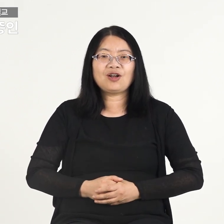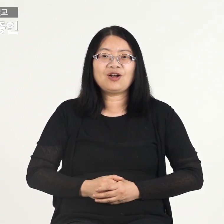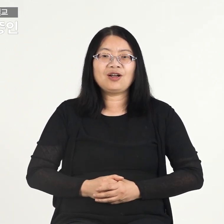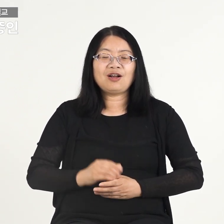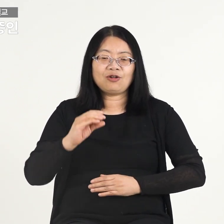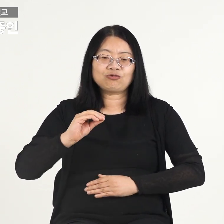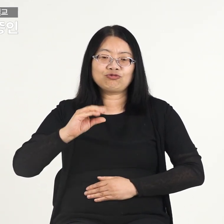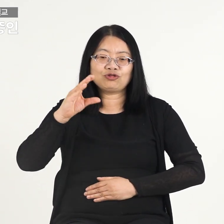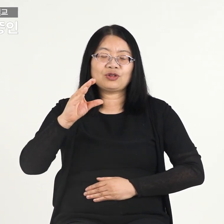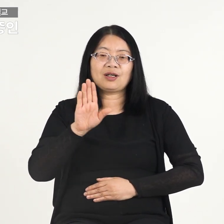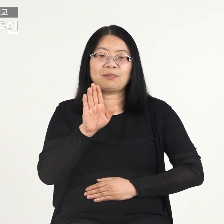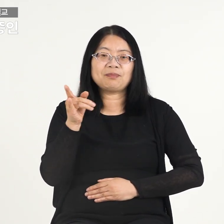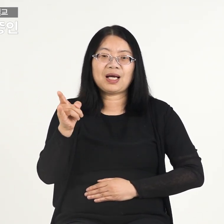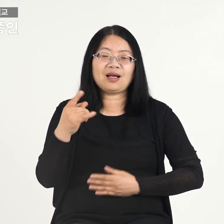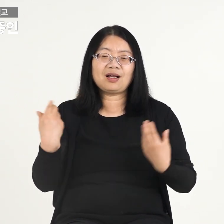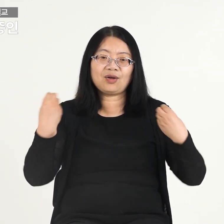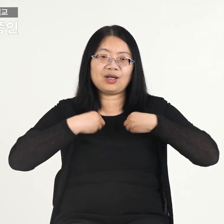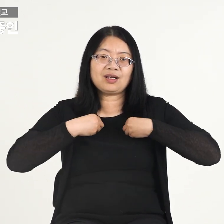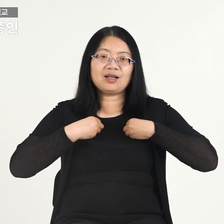입고